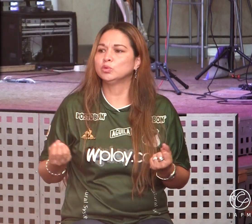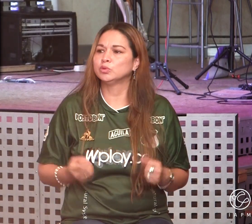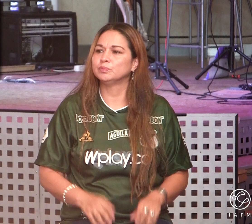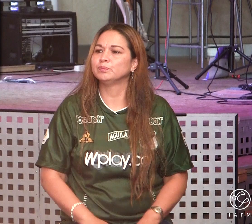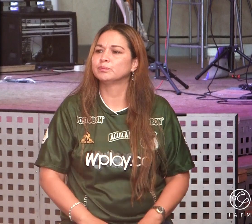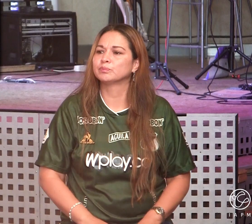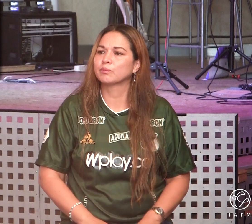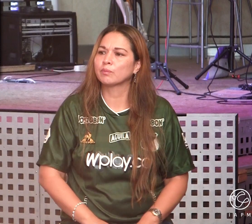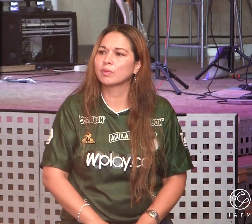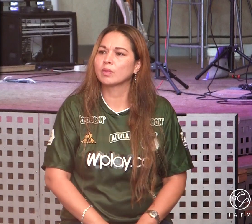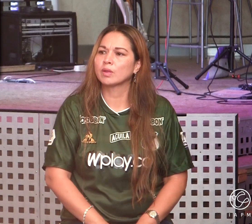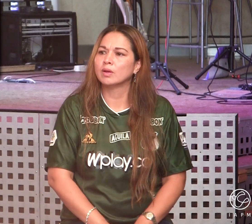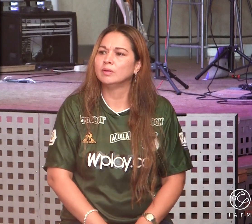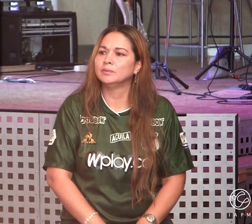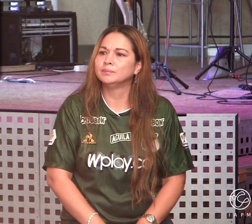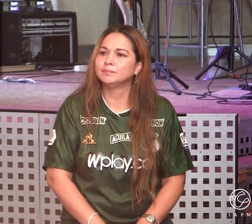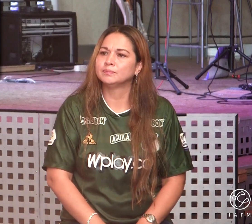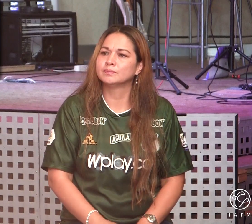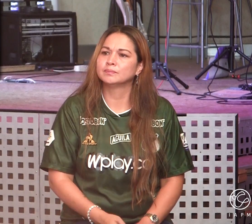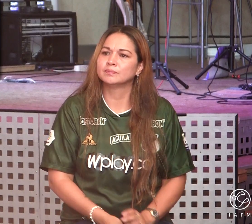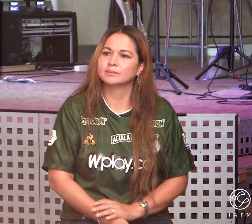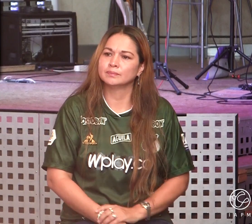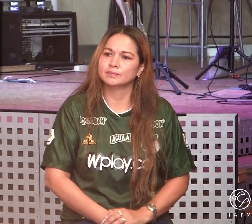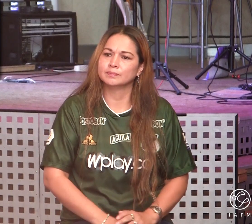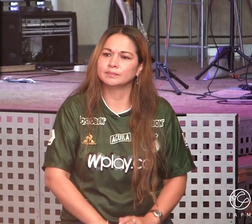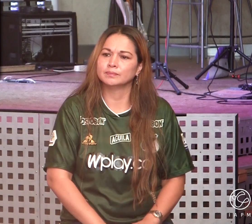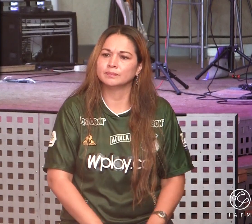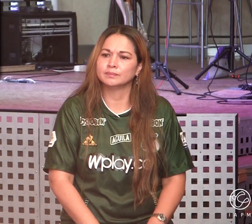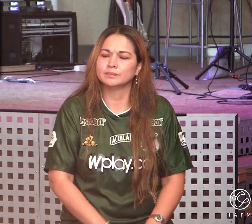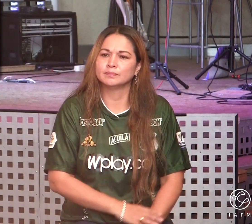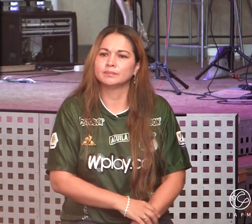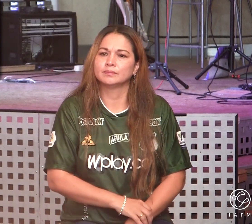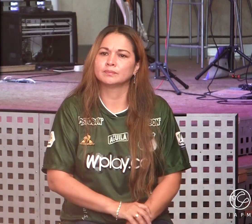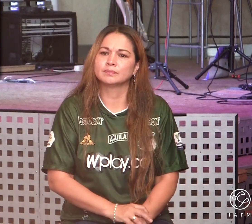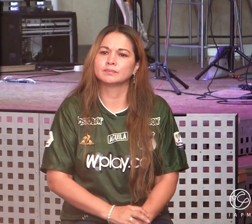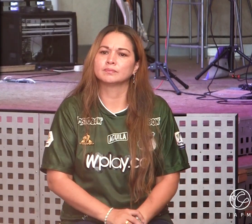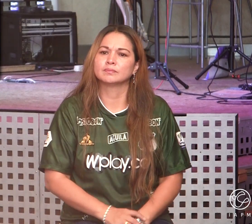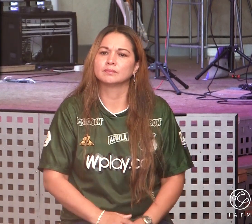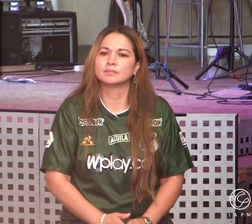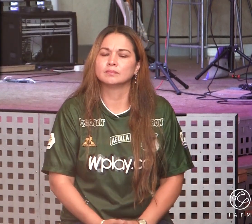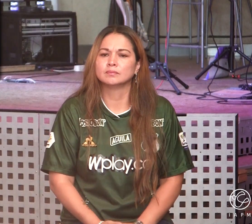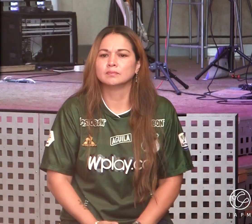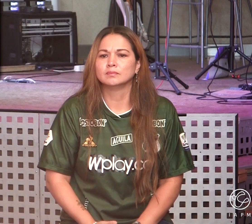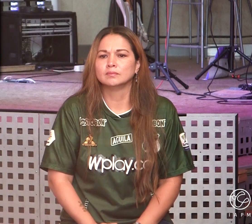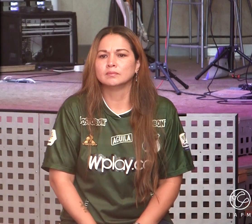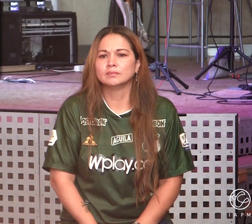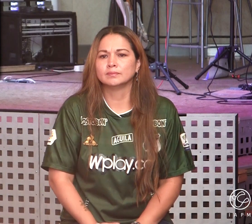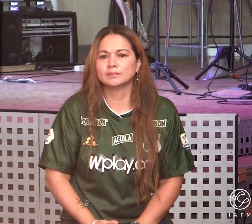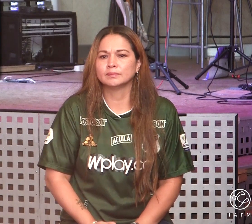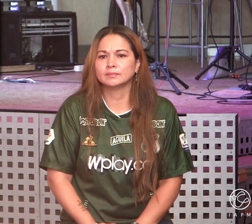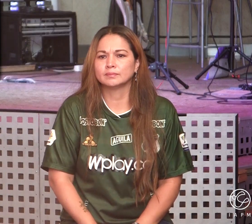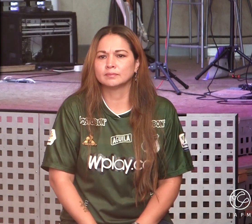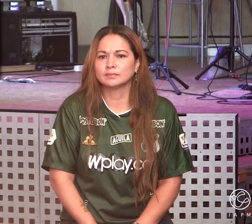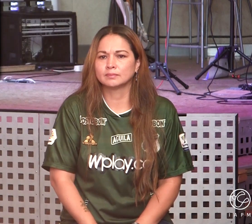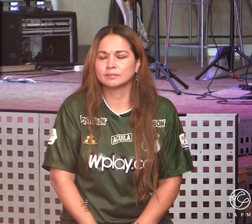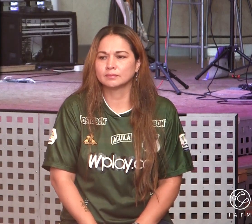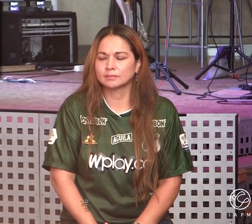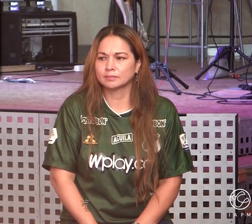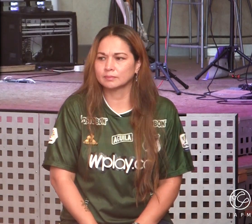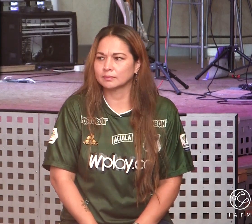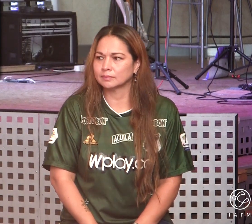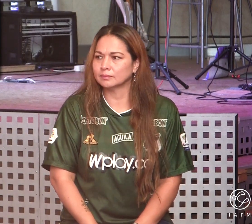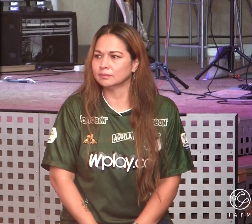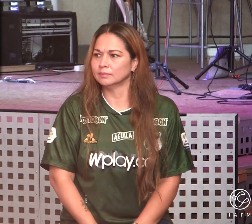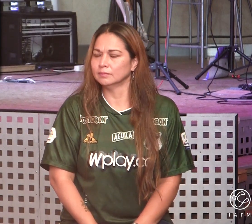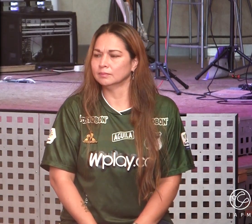yo pasé, estaba en una de esas bajadas, venía una mujer subiendo, una mujer ya muy mayor, venía con un bulto a su espalda que lo